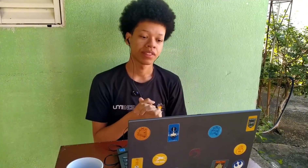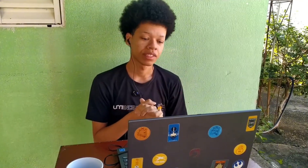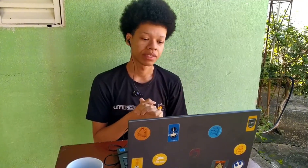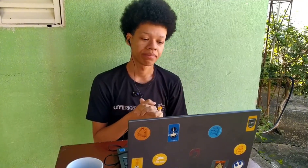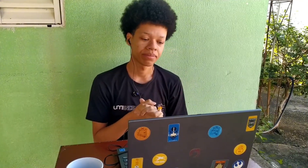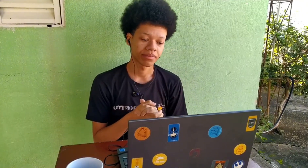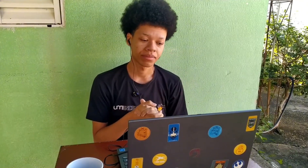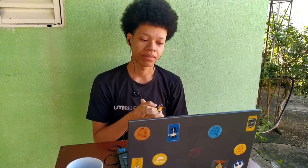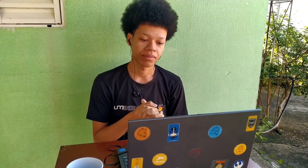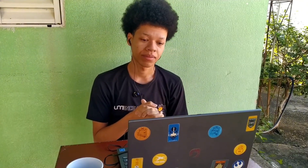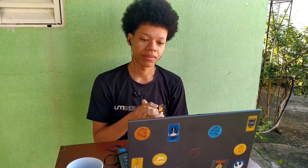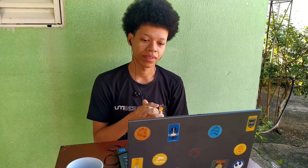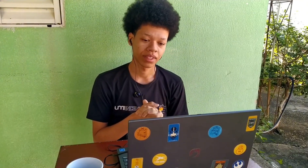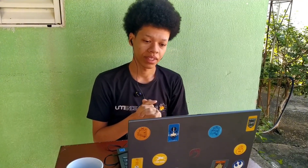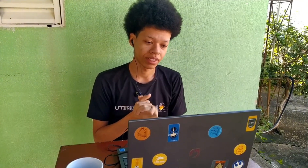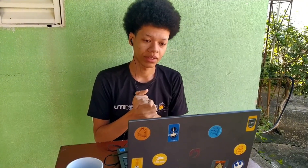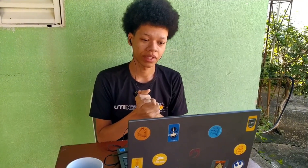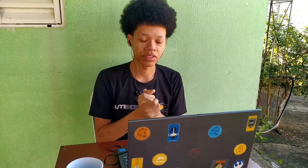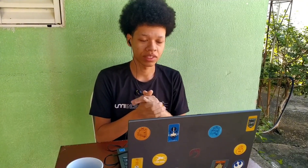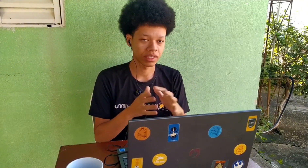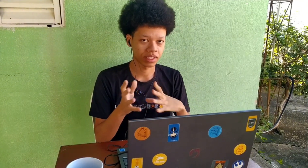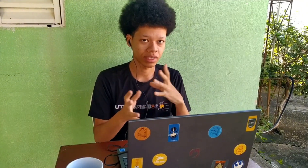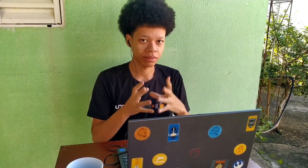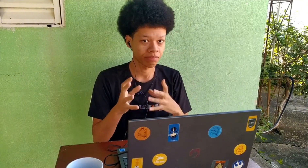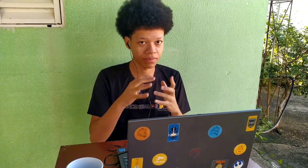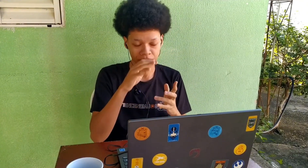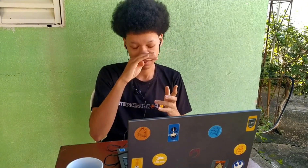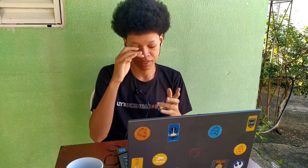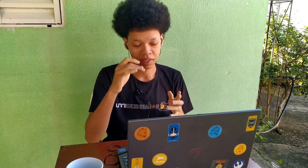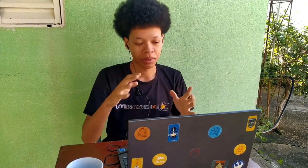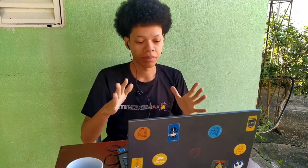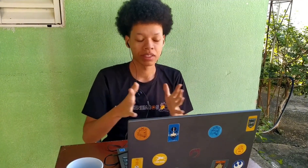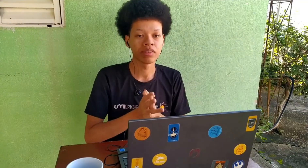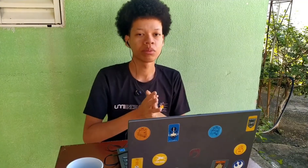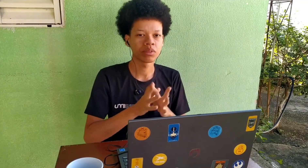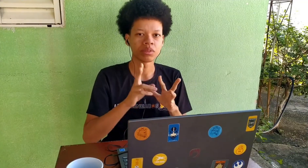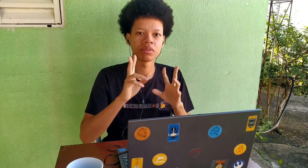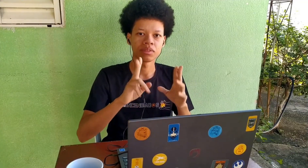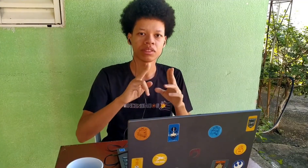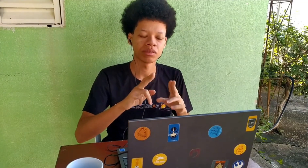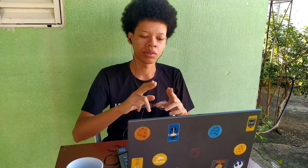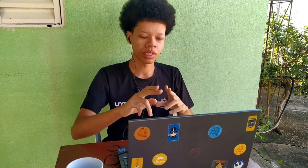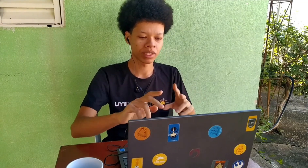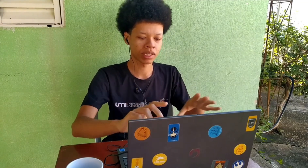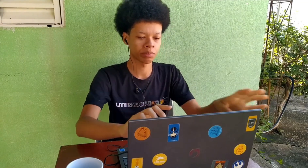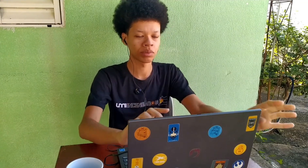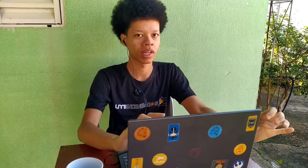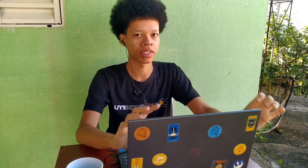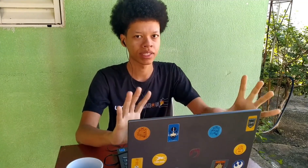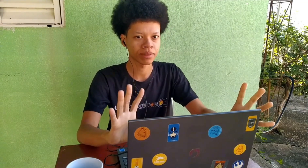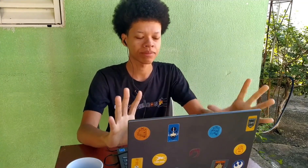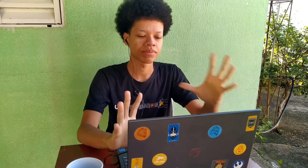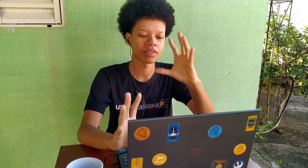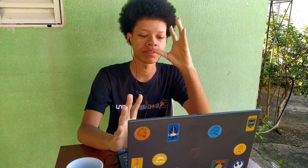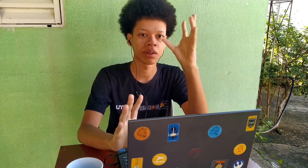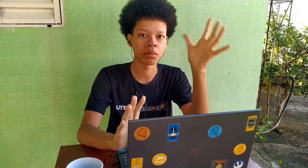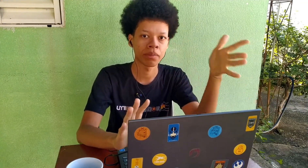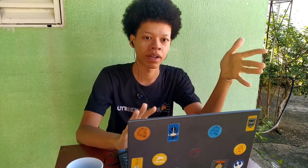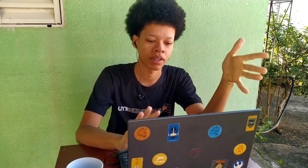Enfim, são questões assim que, né? Mas vou tentar pular aqui e vamos para